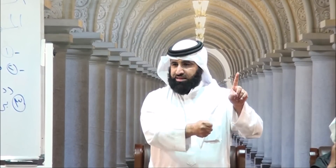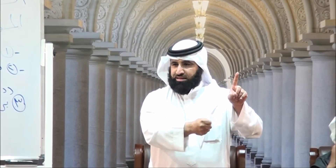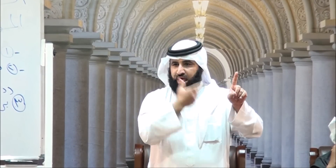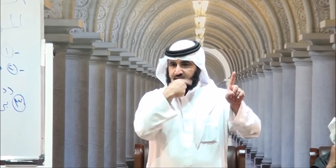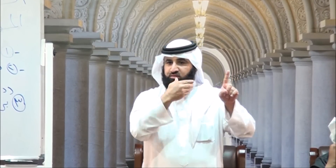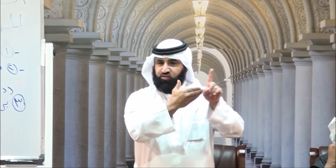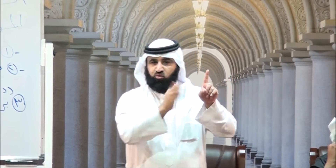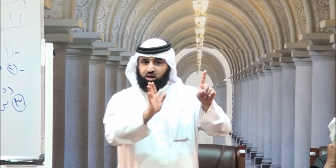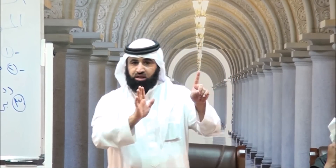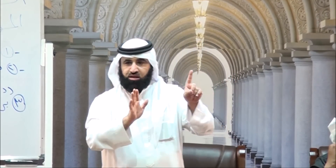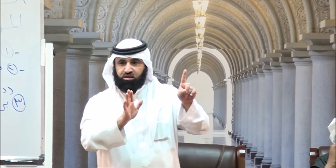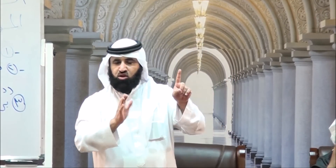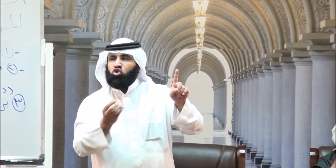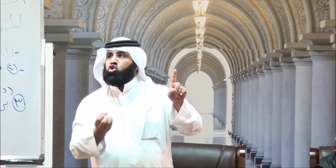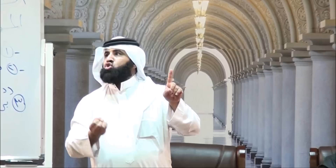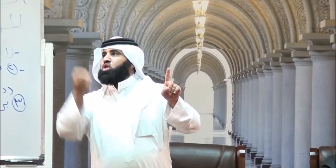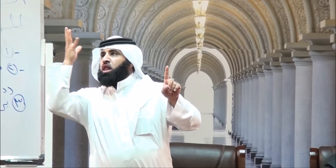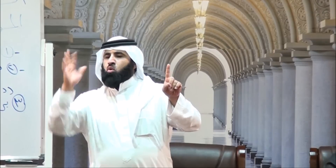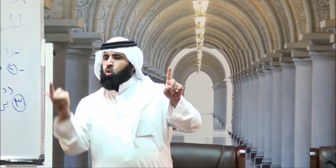وين؟